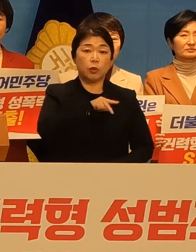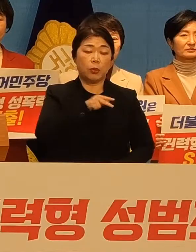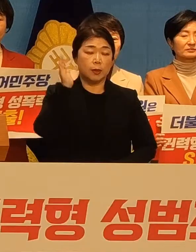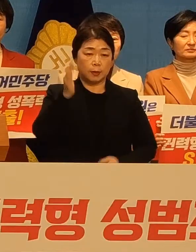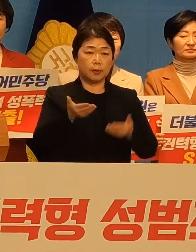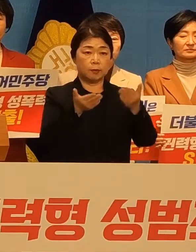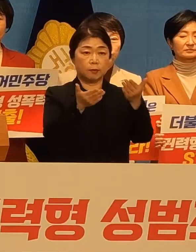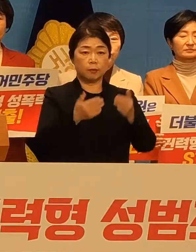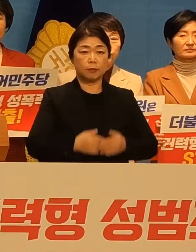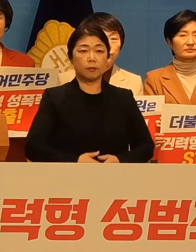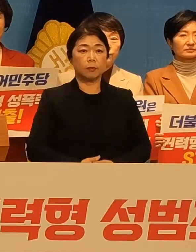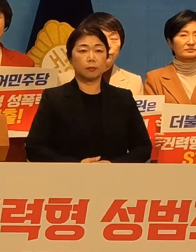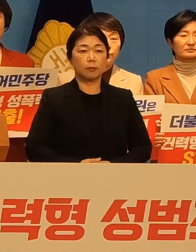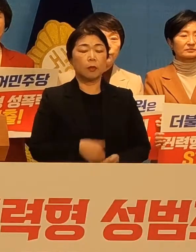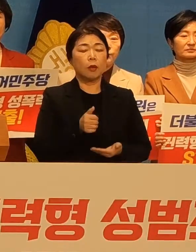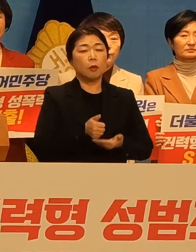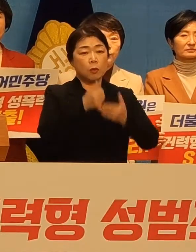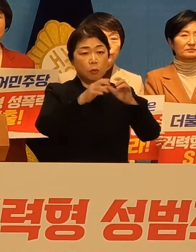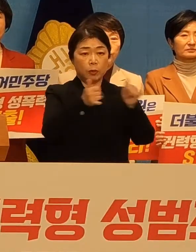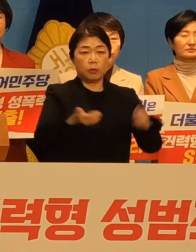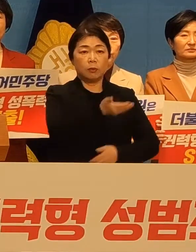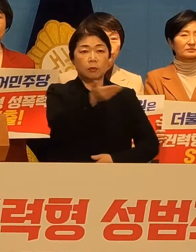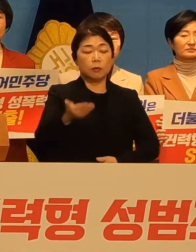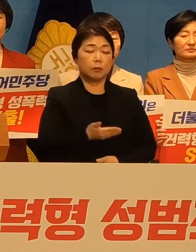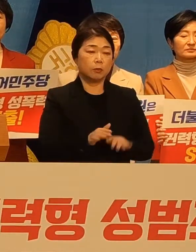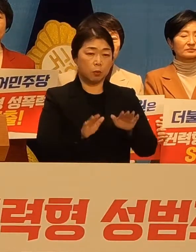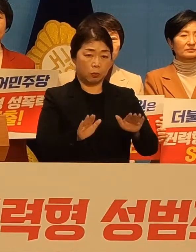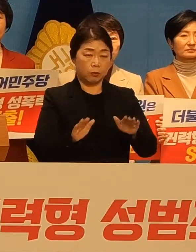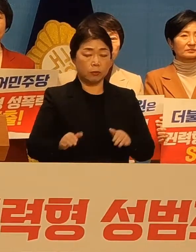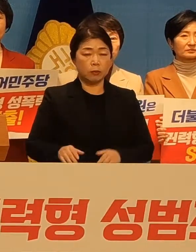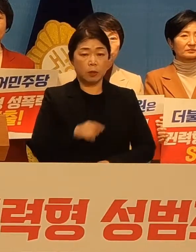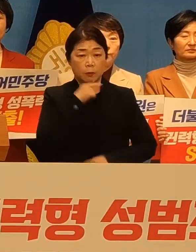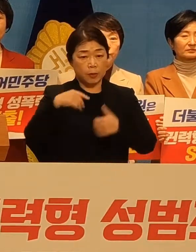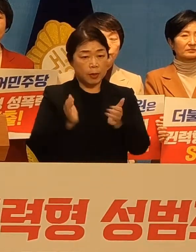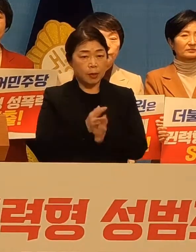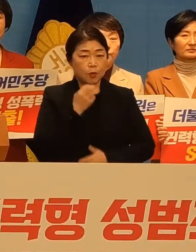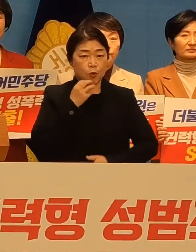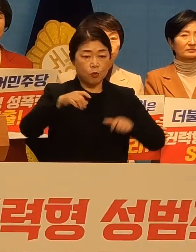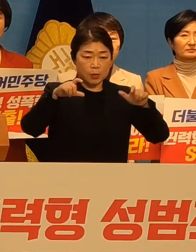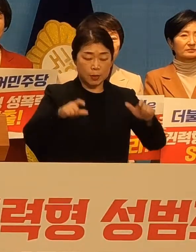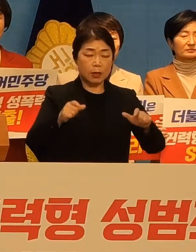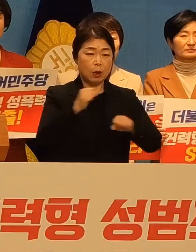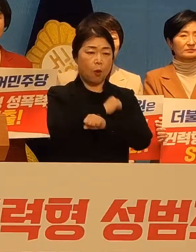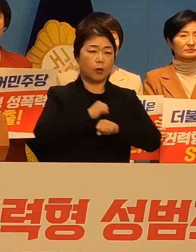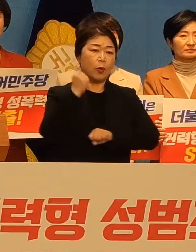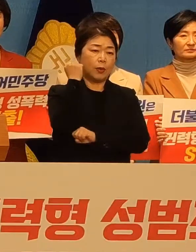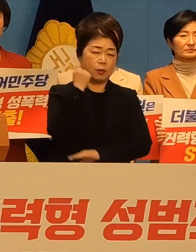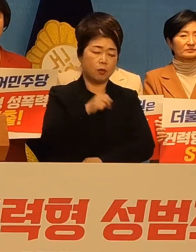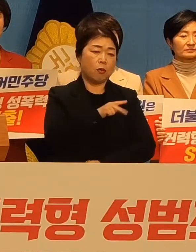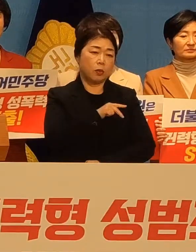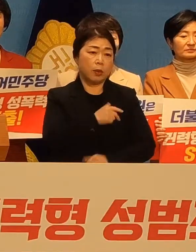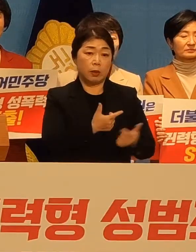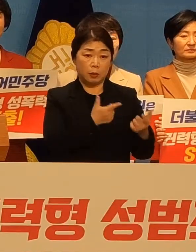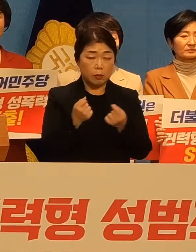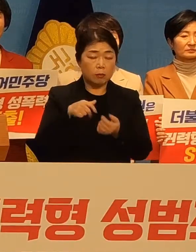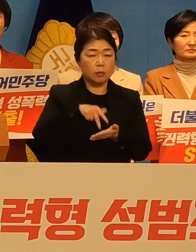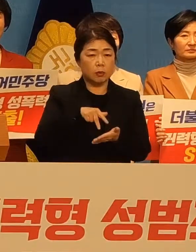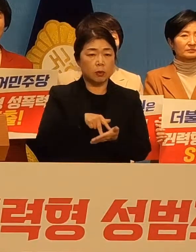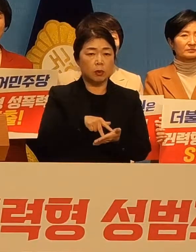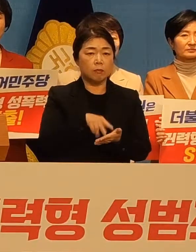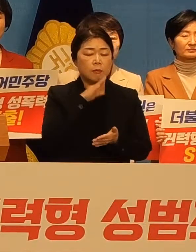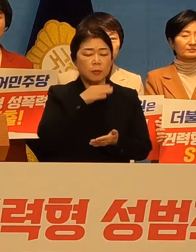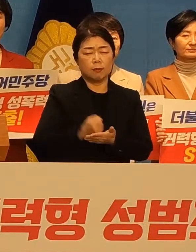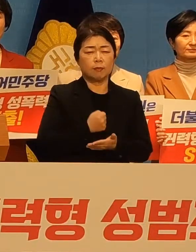낭독하겠습니다. 존경하는 국민 여러분, 오늘 우리 국민의힘 서울시 광역 및 기초의회 여성 모두는 피를